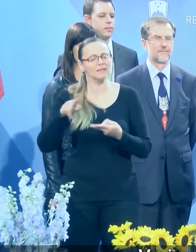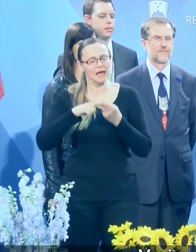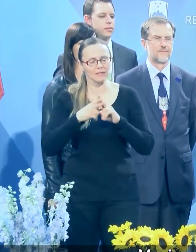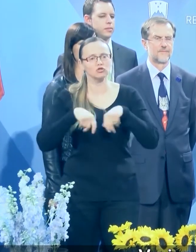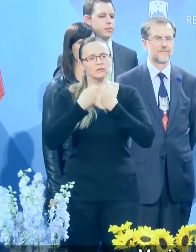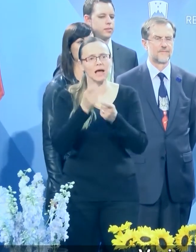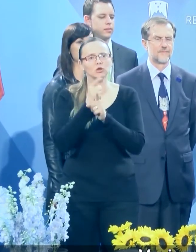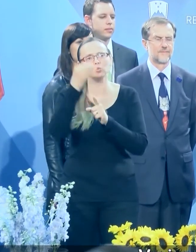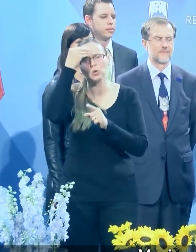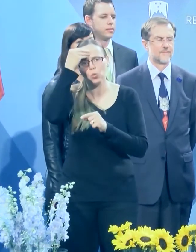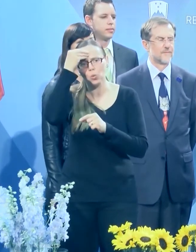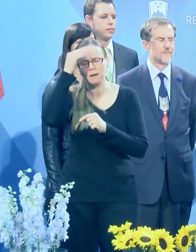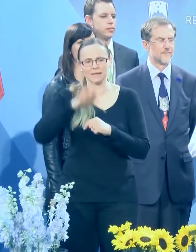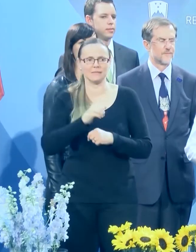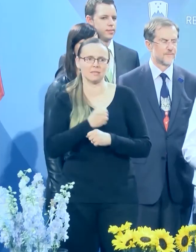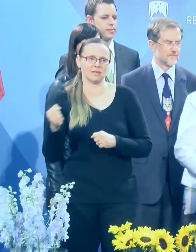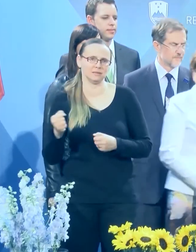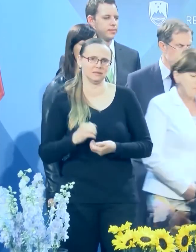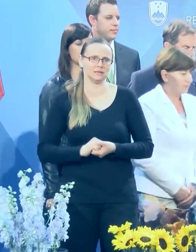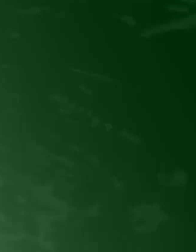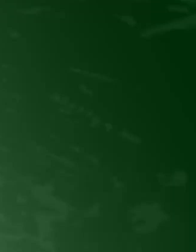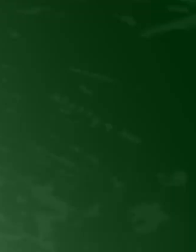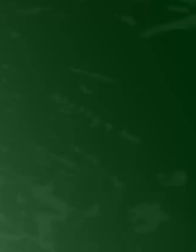dali upanje na desnici.